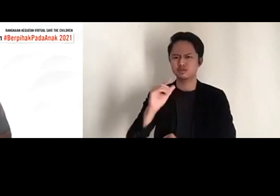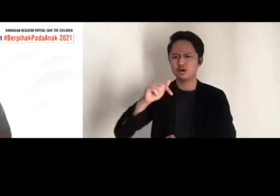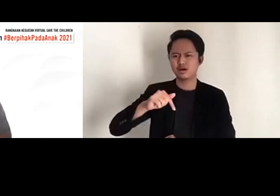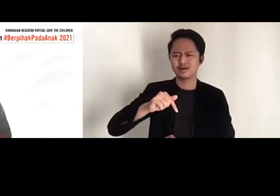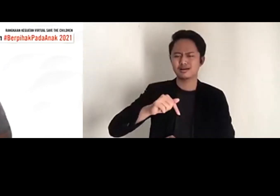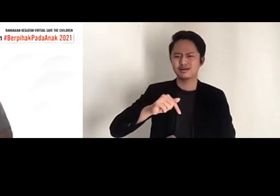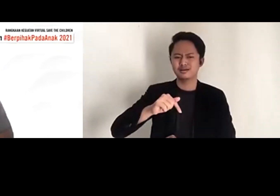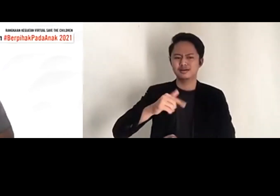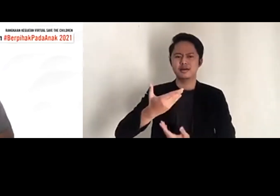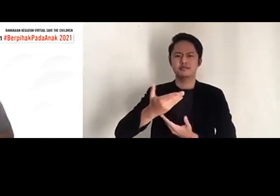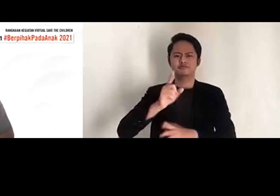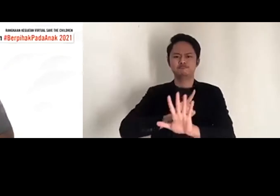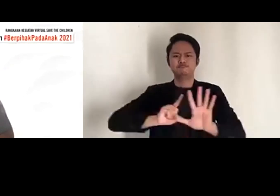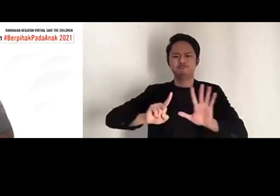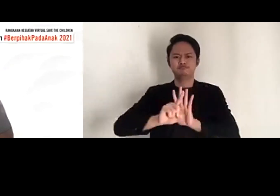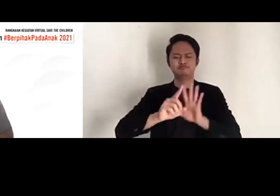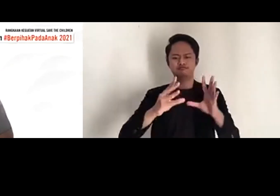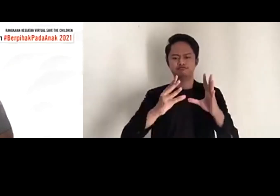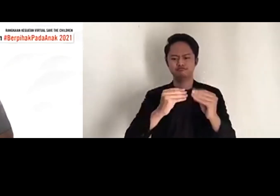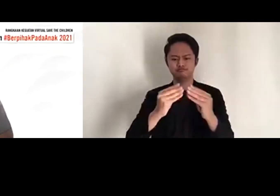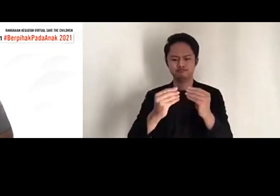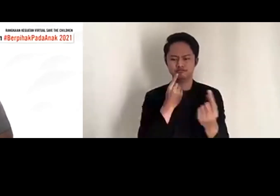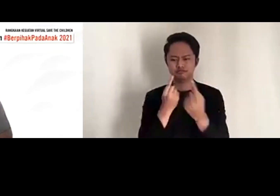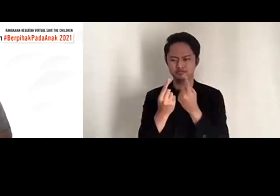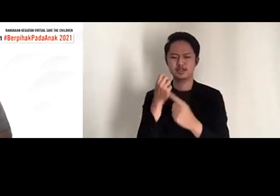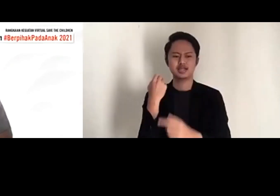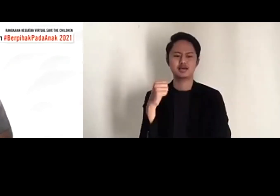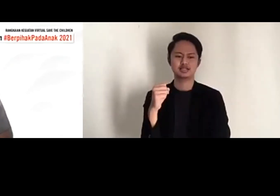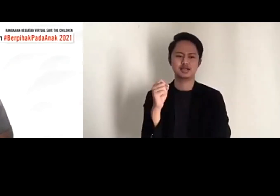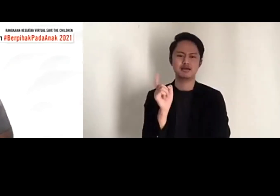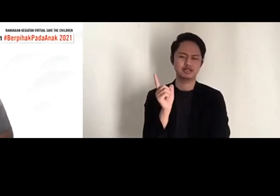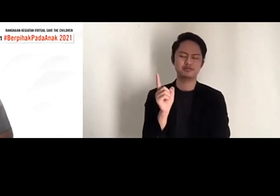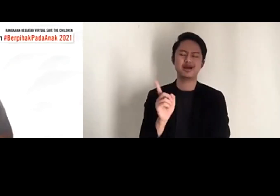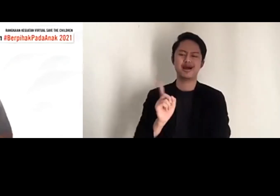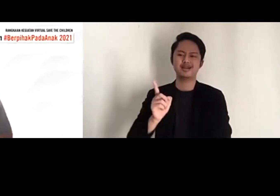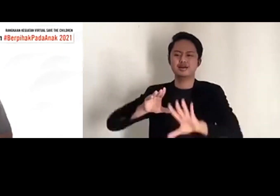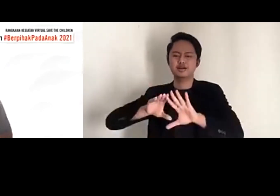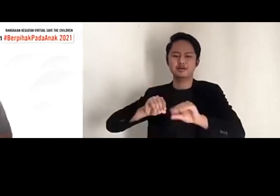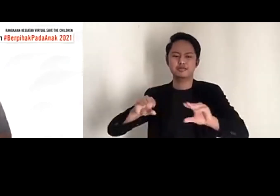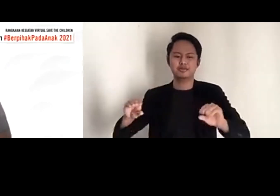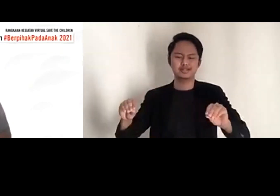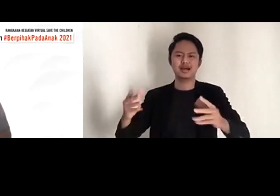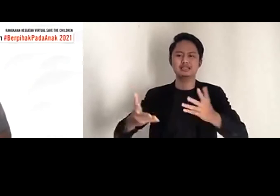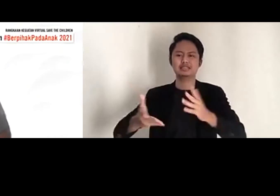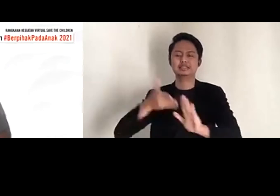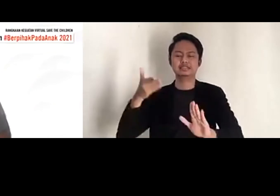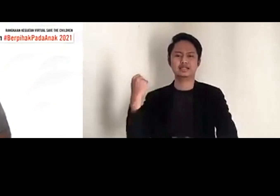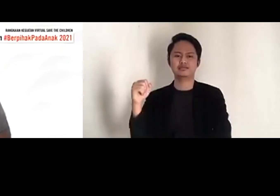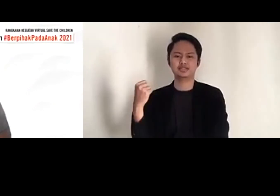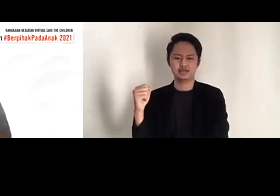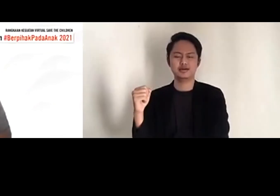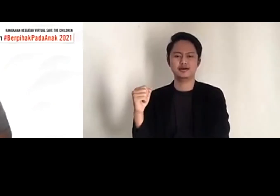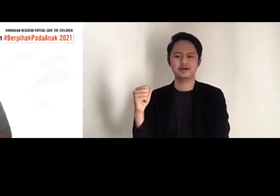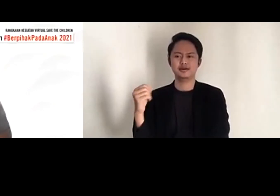sempat mengikuti rapat ini karena ada satu pekerjaan yang tidak bisa ditinggalkan, sehingga